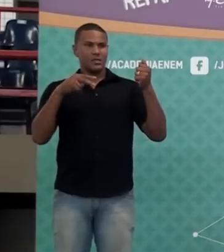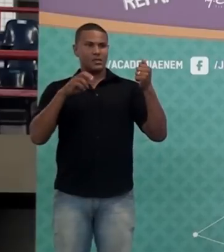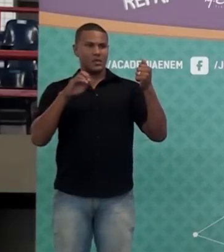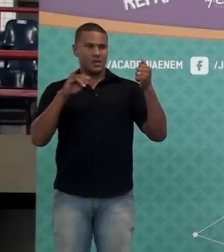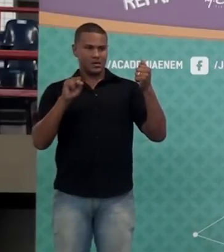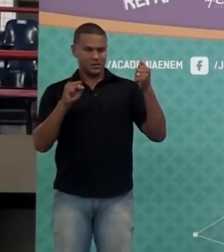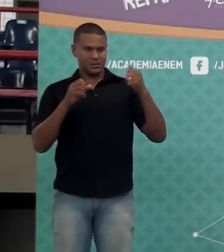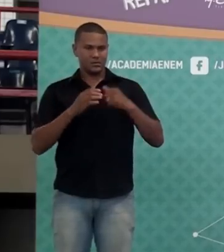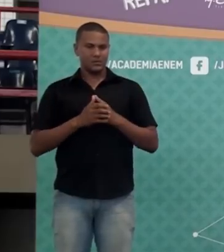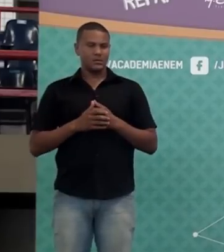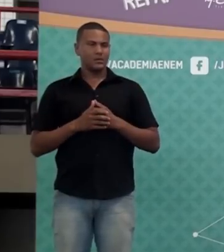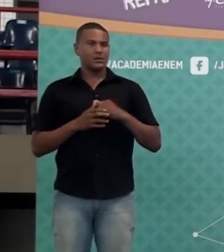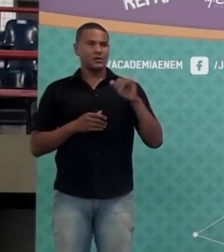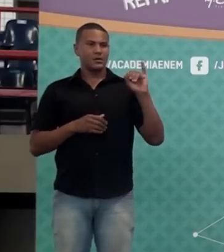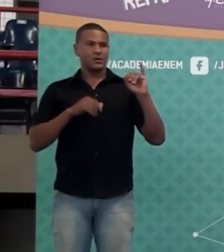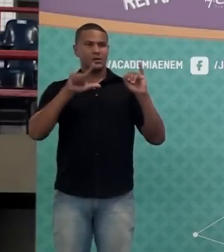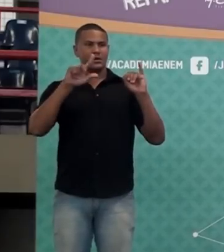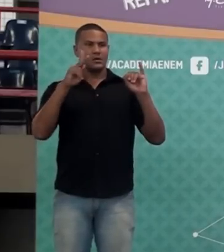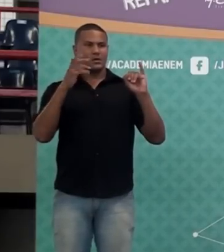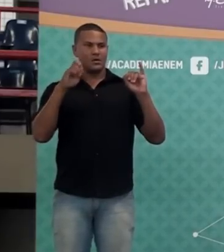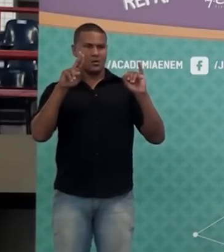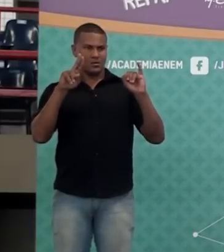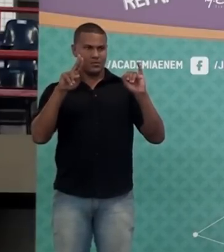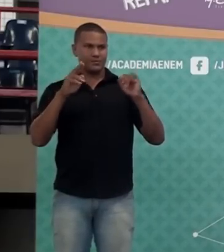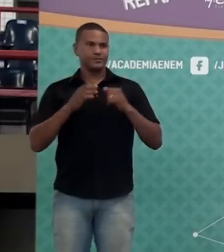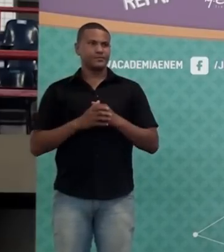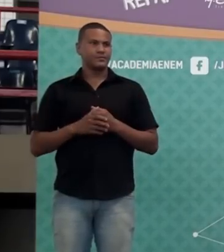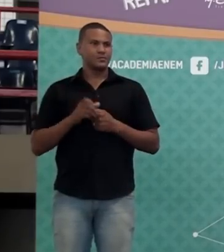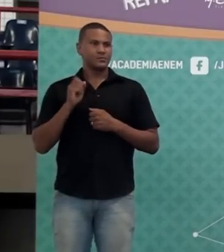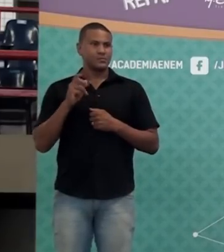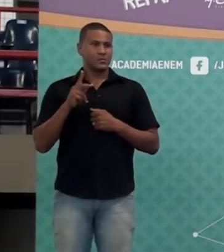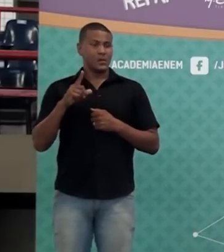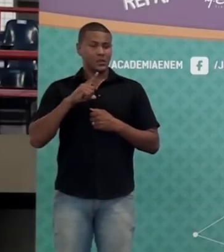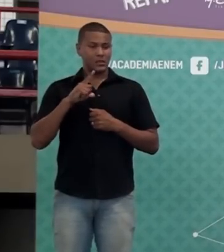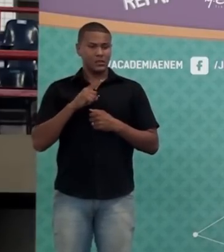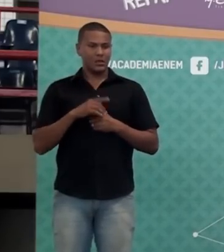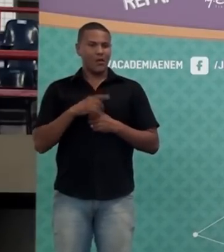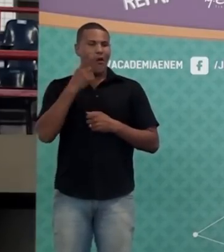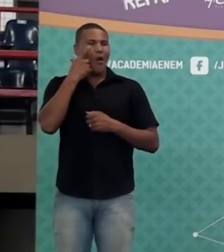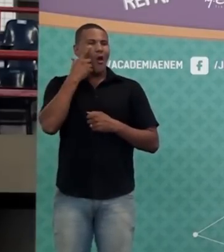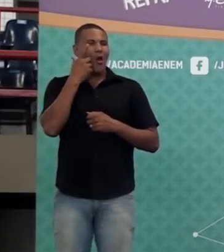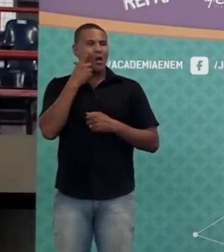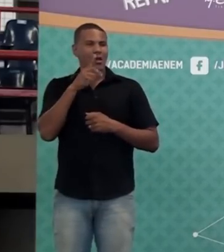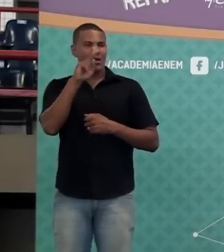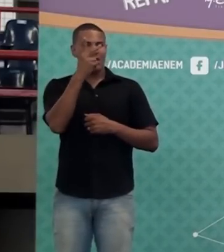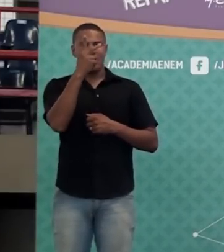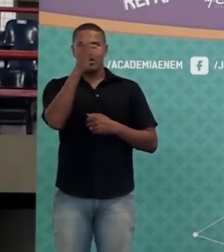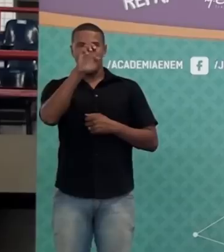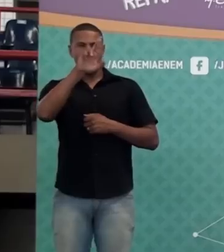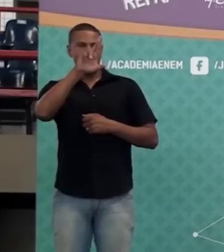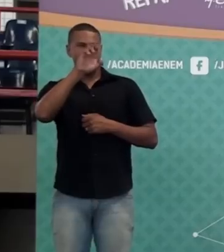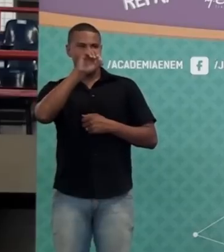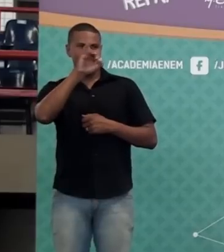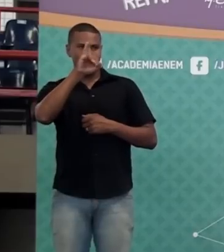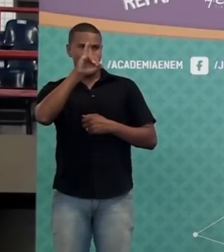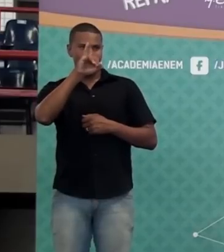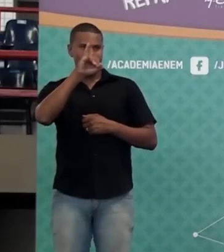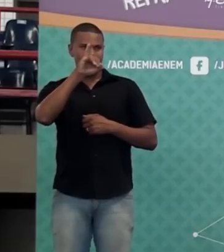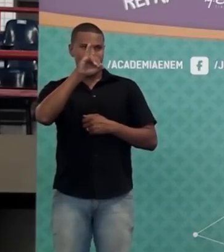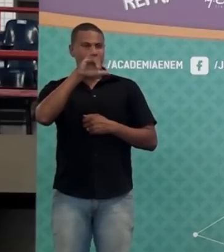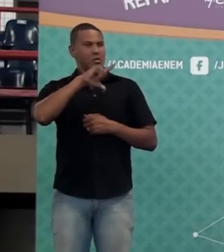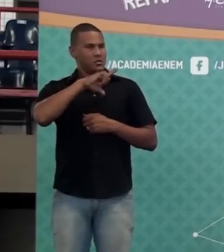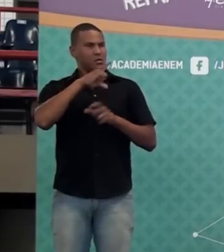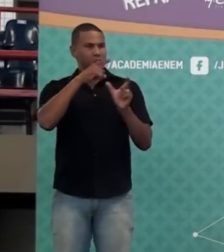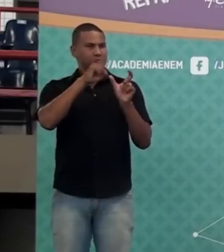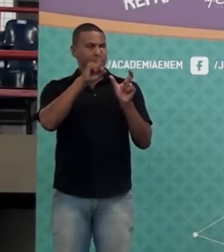vocês. Observem a palavra herói. Herói tem acento, mas heróico não